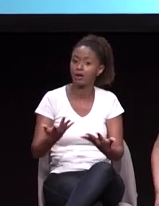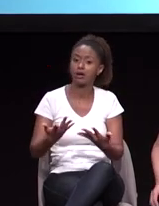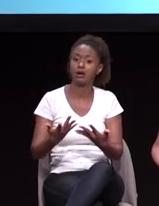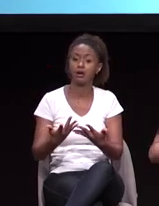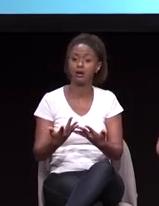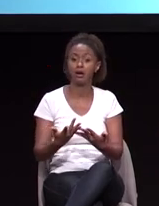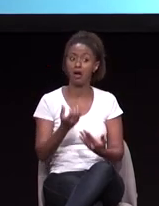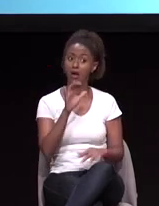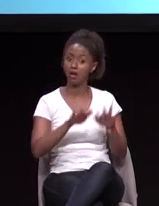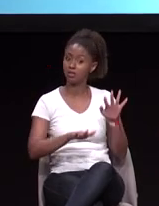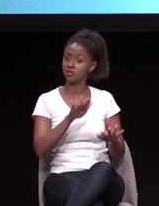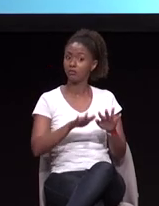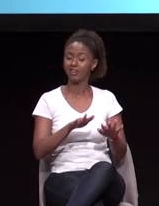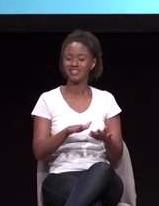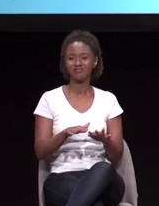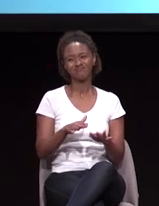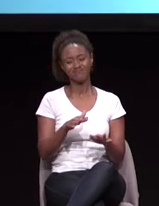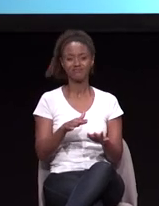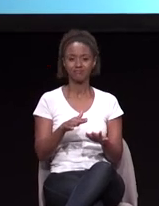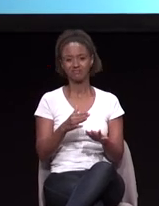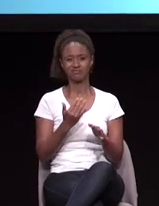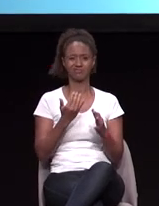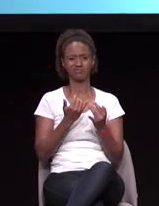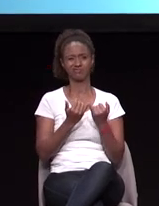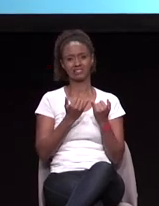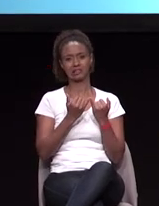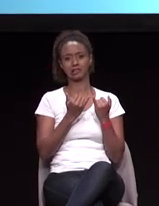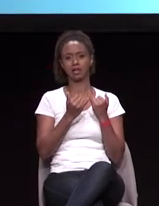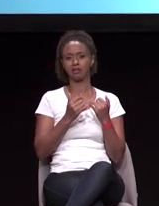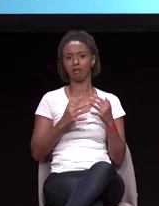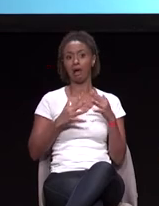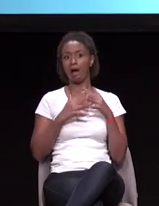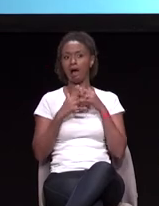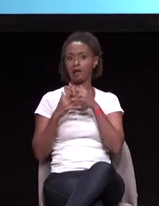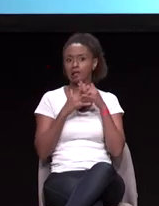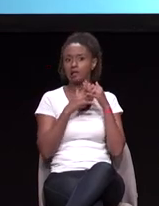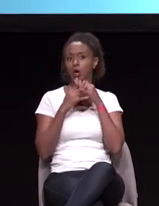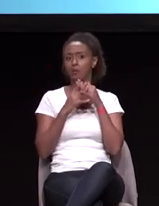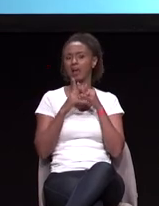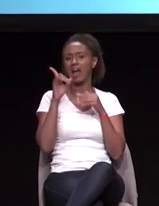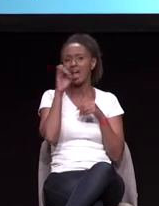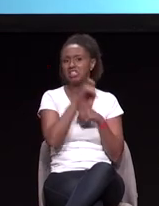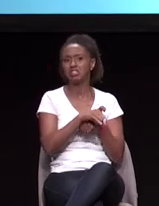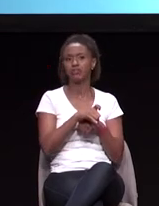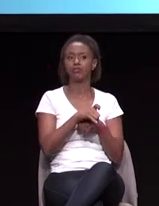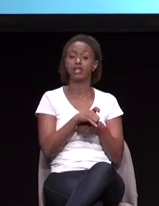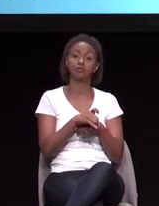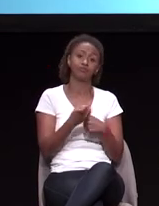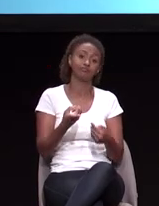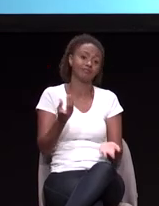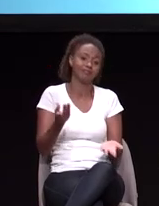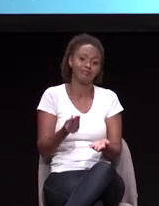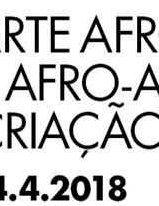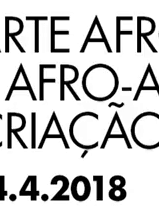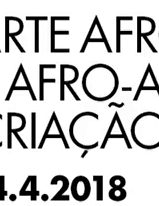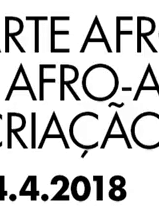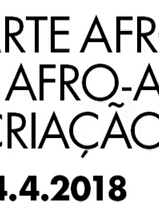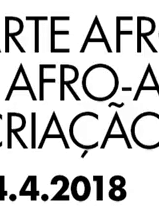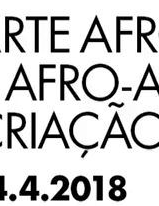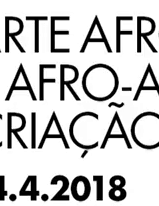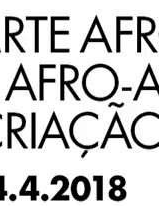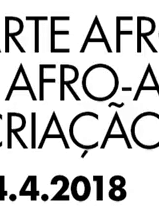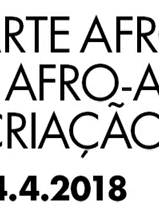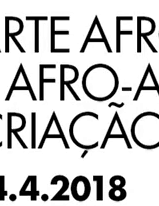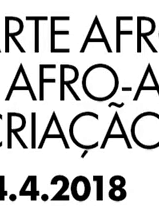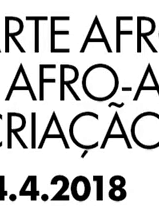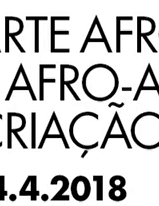parecem tão complexas difíceis e secretas não são quando se conversa né não costuma se pergunta o que eu falo muito também